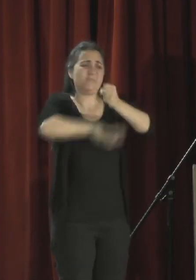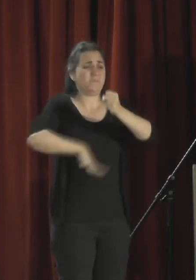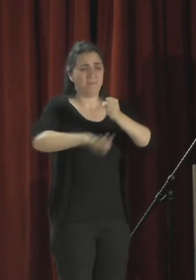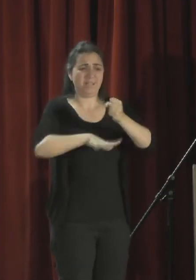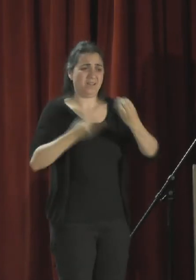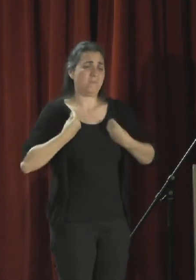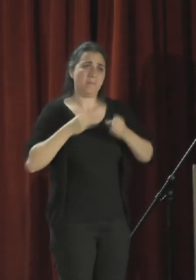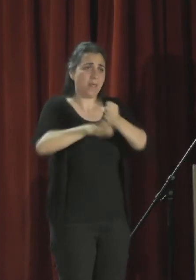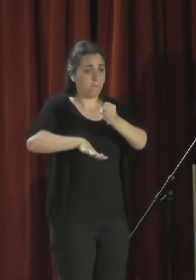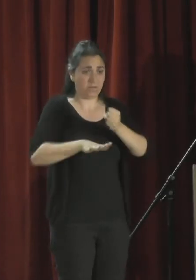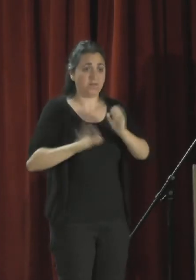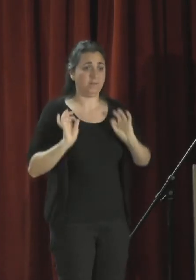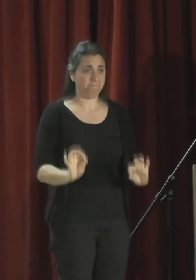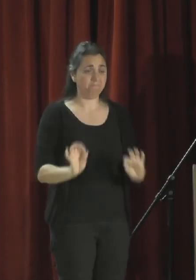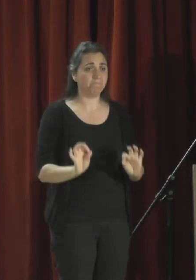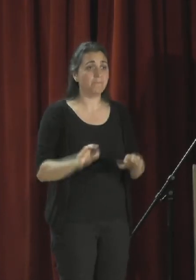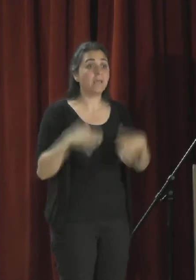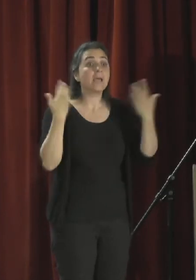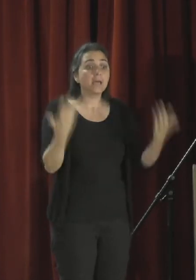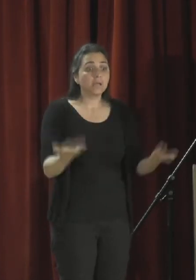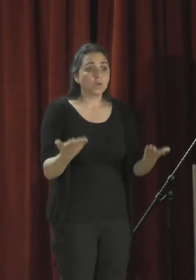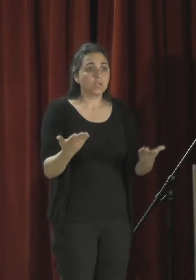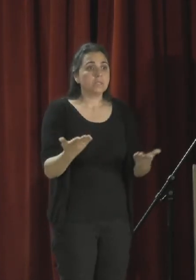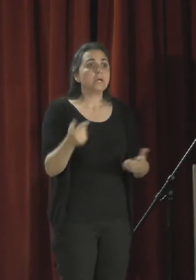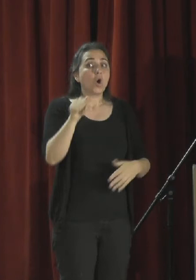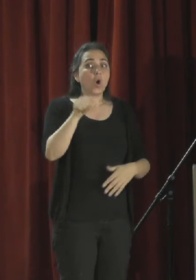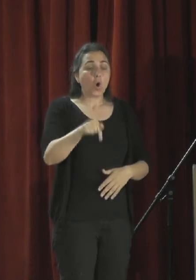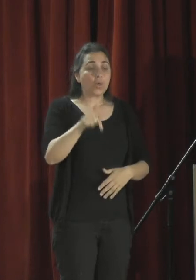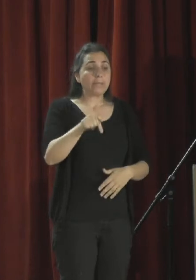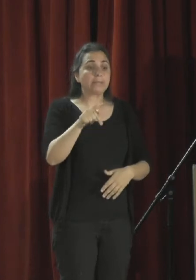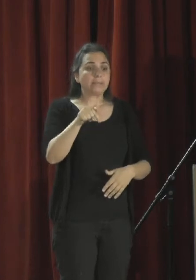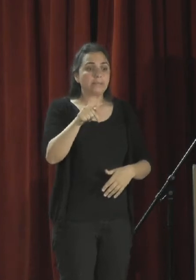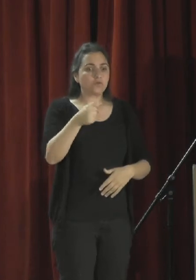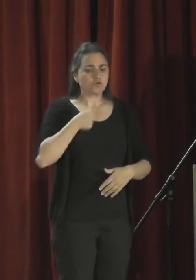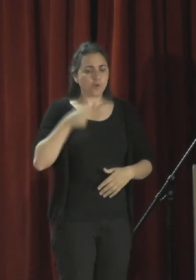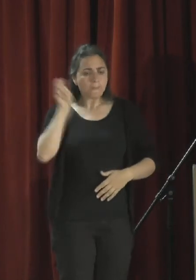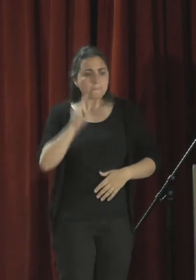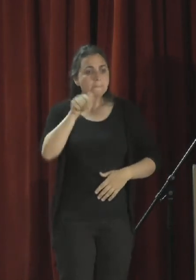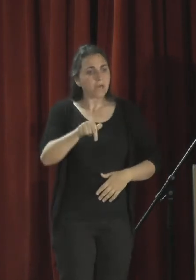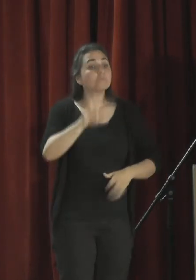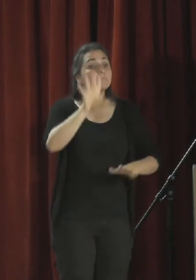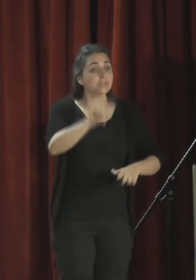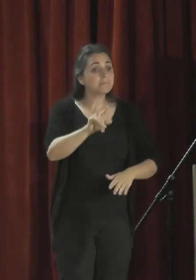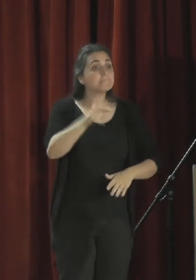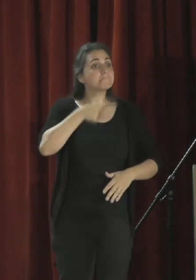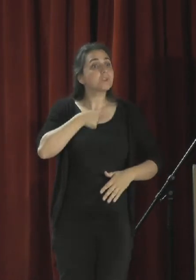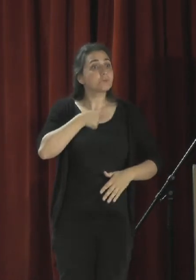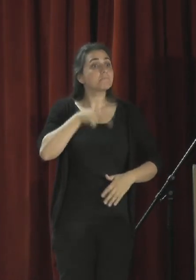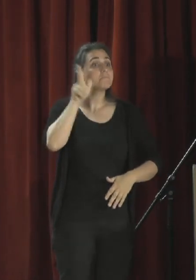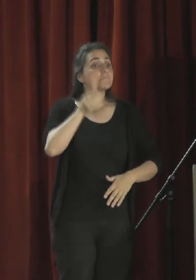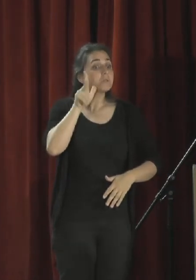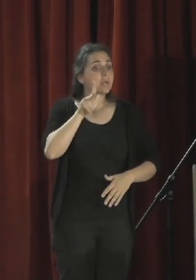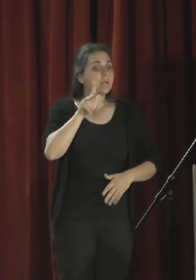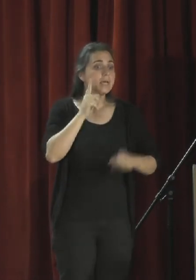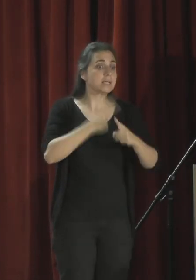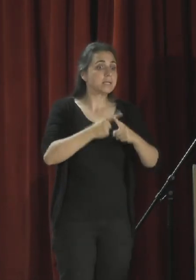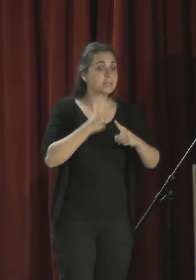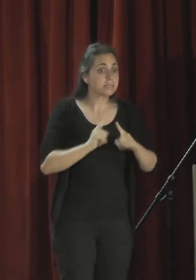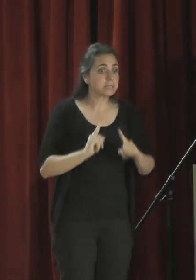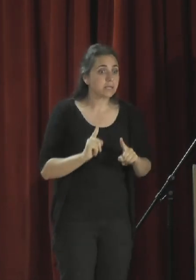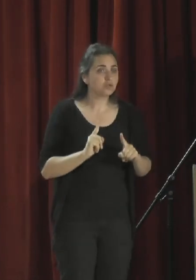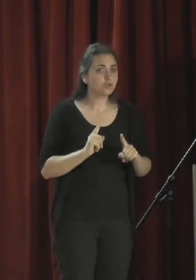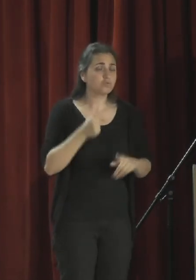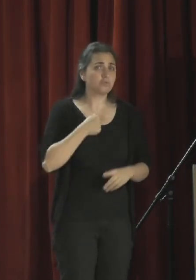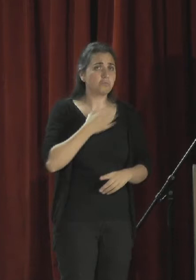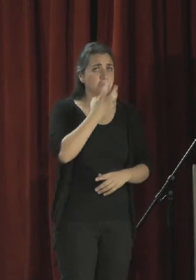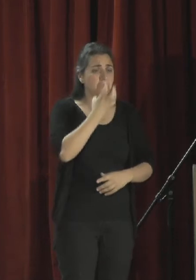é. E hoxe en especial vou retirar que efectivamente estou aquí como lesbiana, teño que retirar ca miña